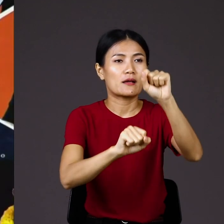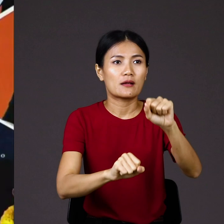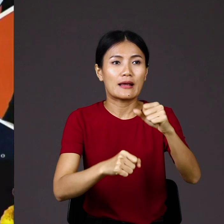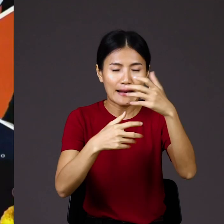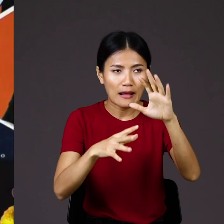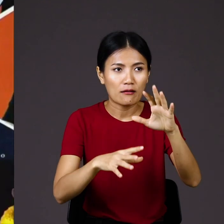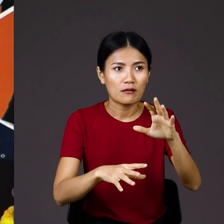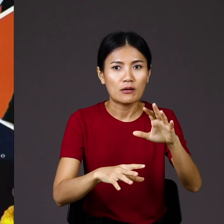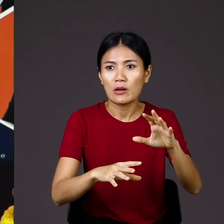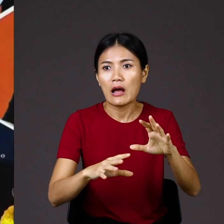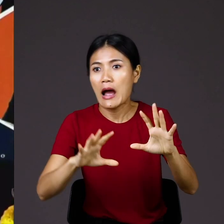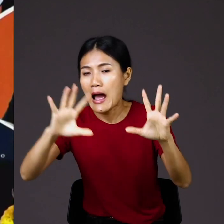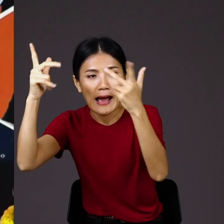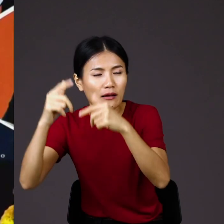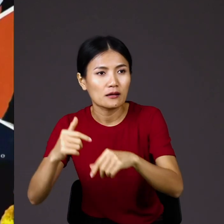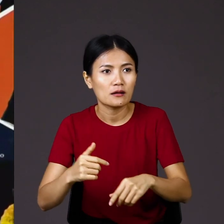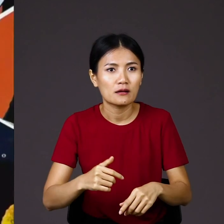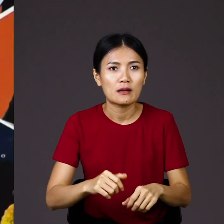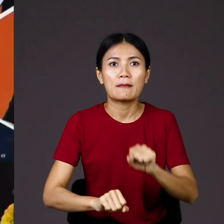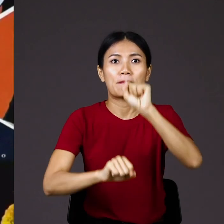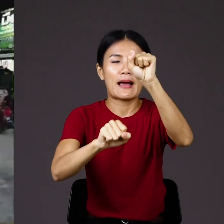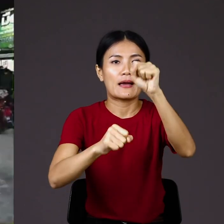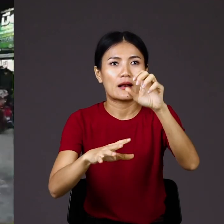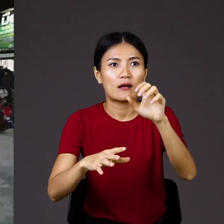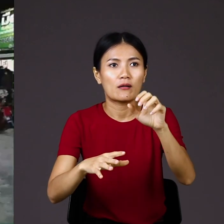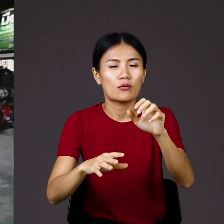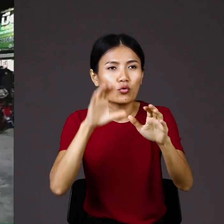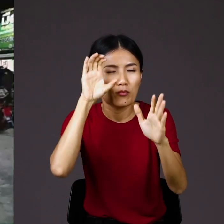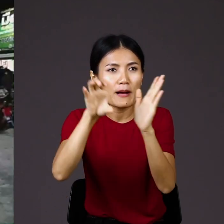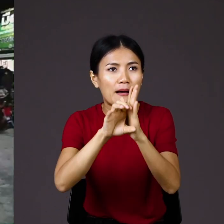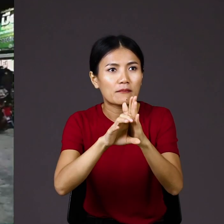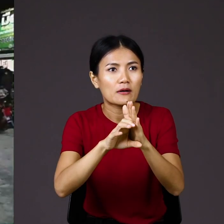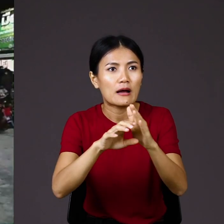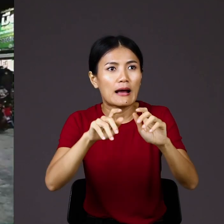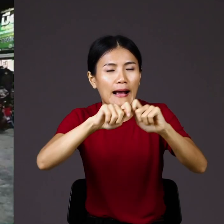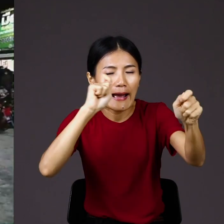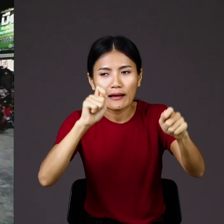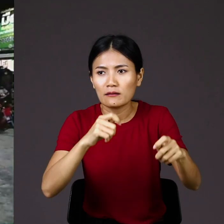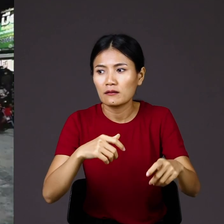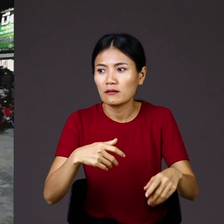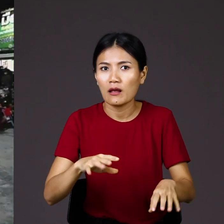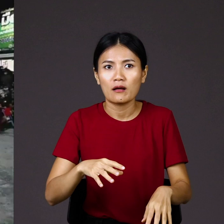ายไอ้ประเภทป้ายติดอยู่อีกวันนึงเอาหัวหายไปไหนขาด